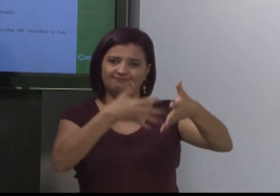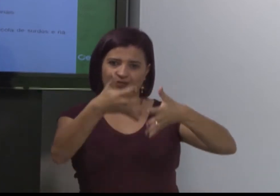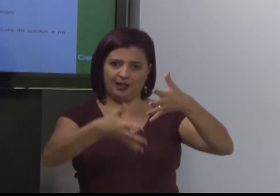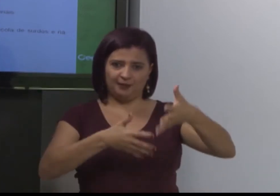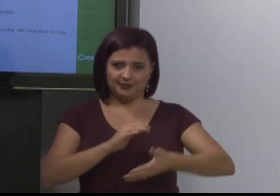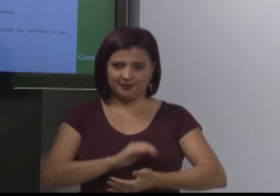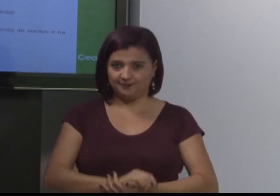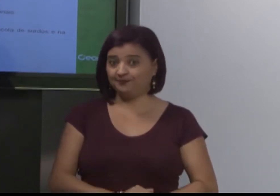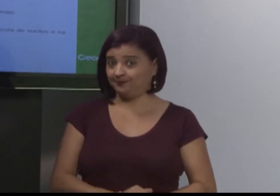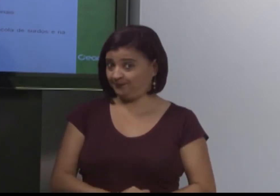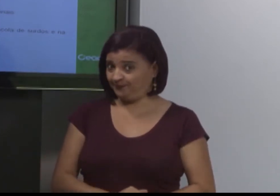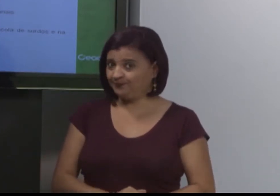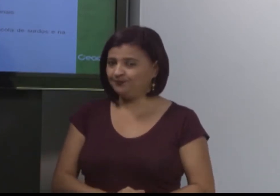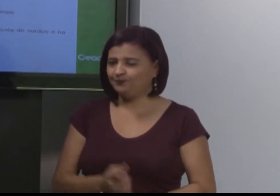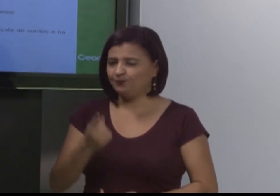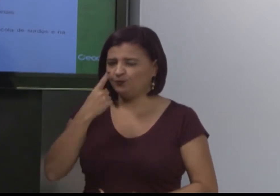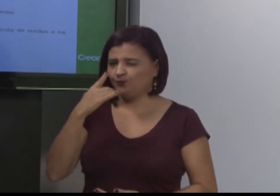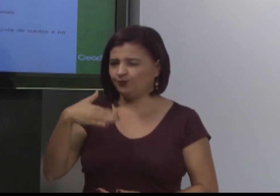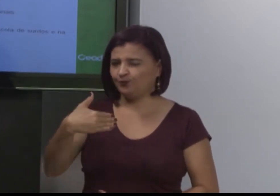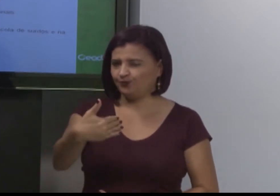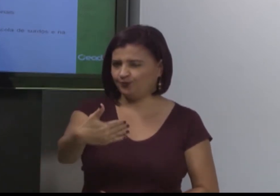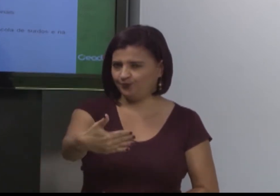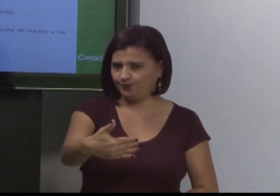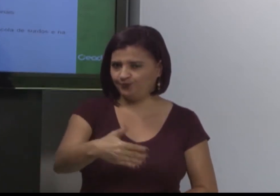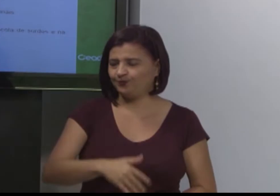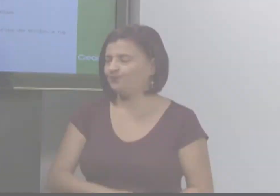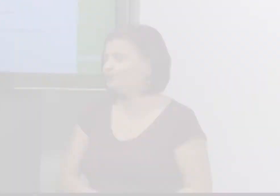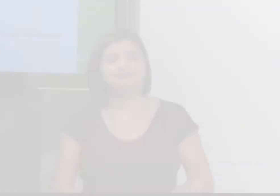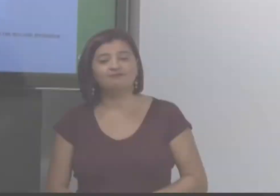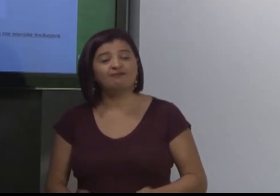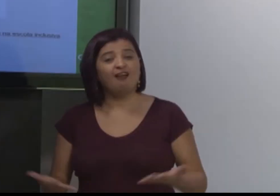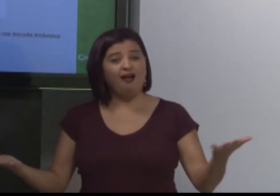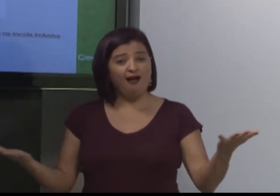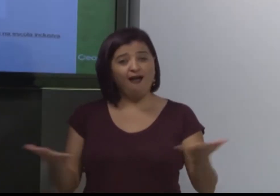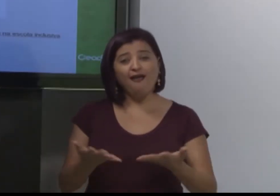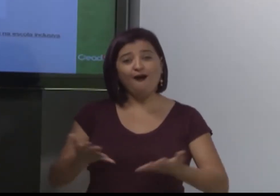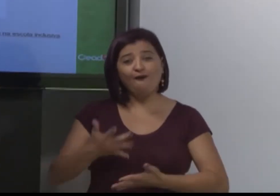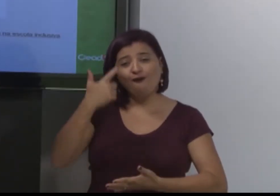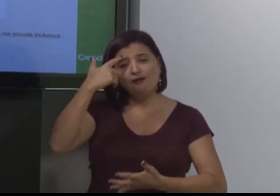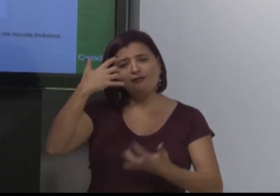Veremos posteriormente. Agora, faremos mais uma reflexão.